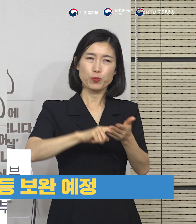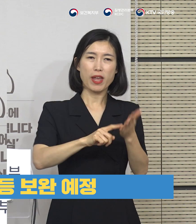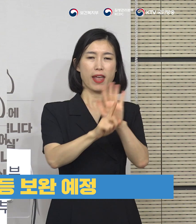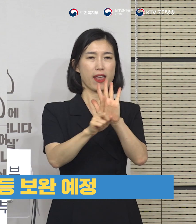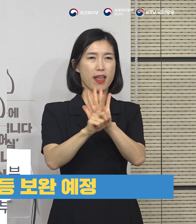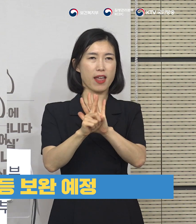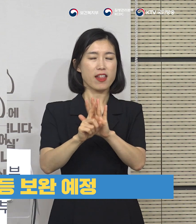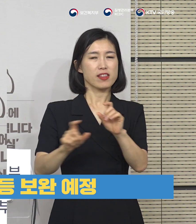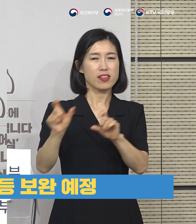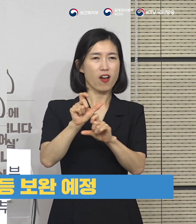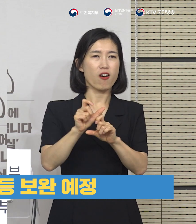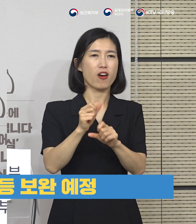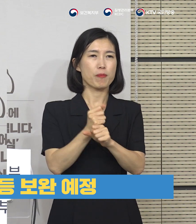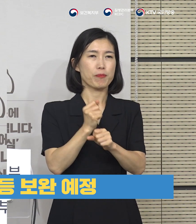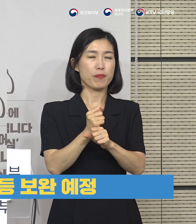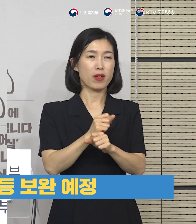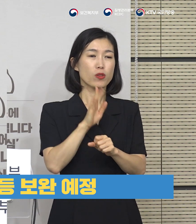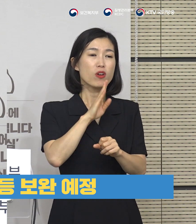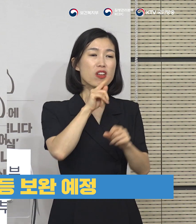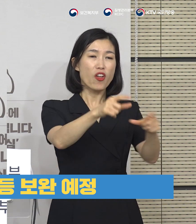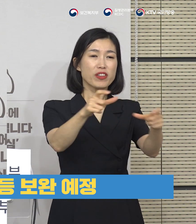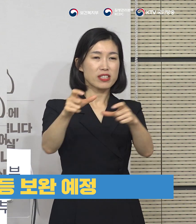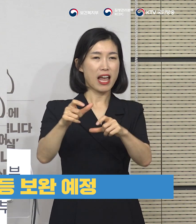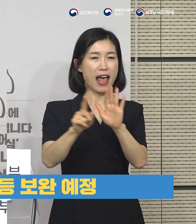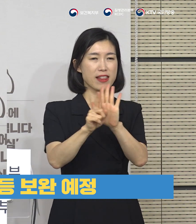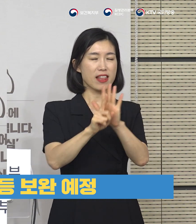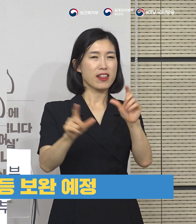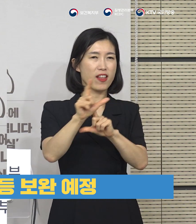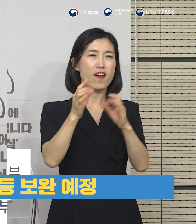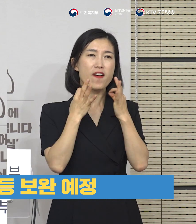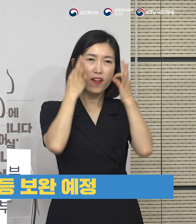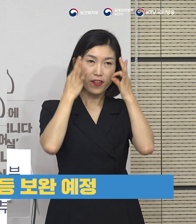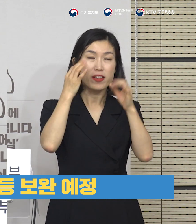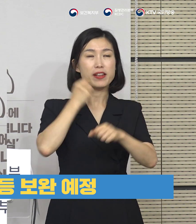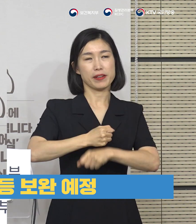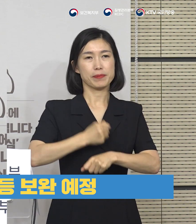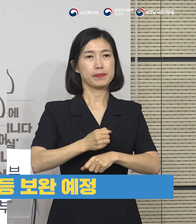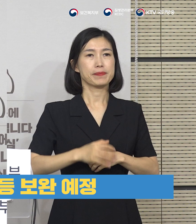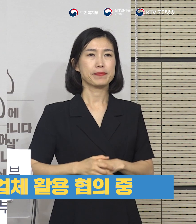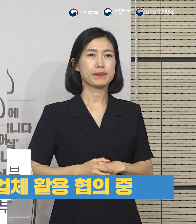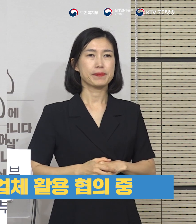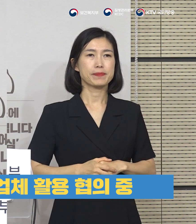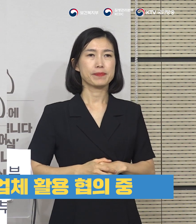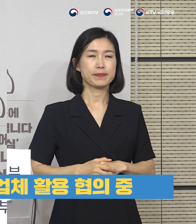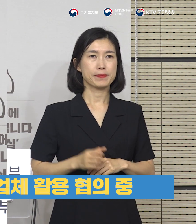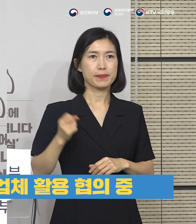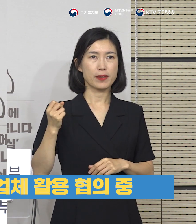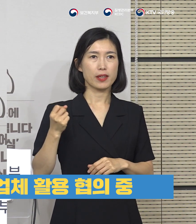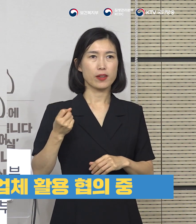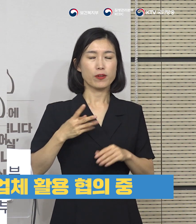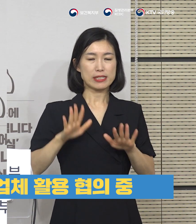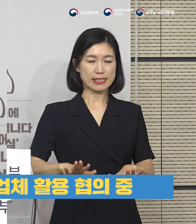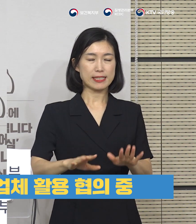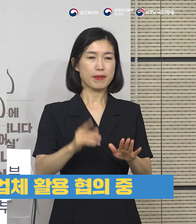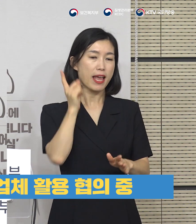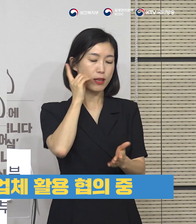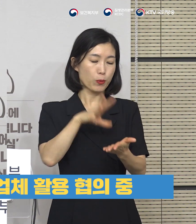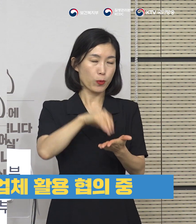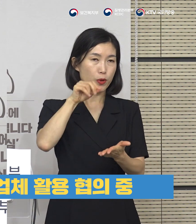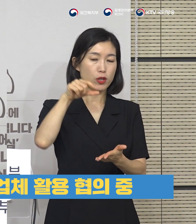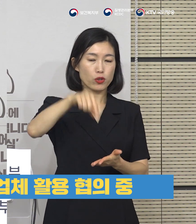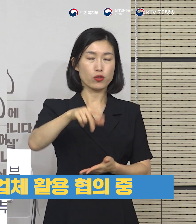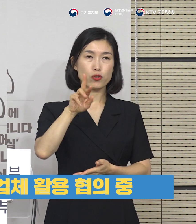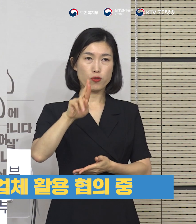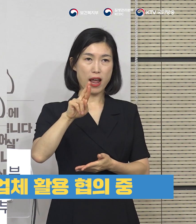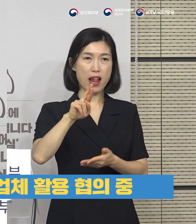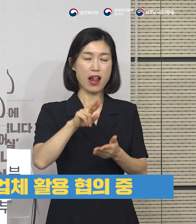저희가 보완을 하고 현장의 안내를 강화할 수 있도록 하겠습니다. 또 한편으로는 그 현재 요 QR 코드를